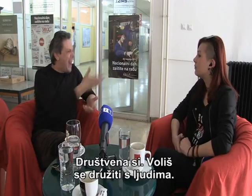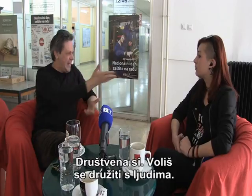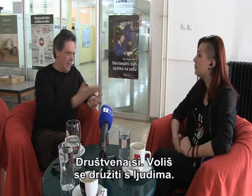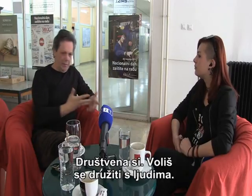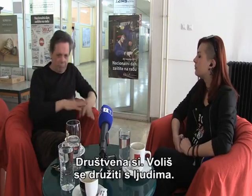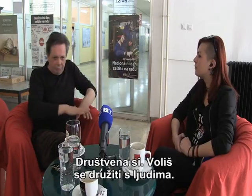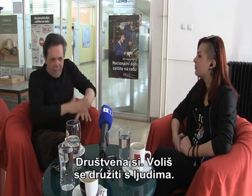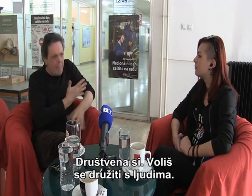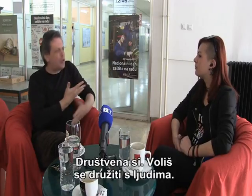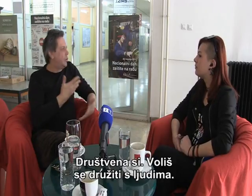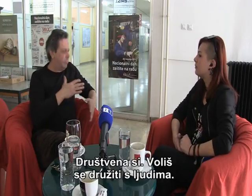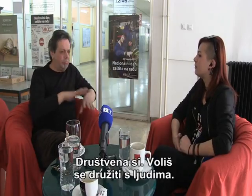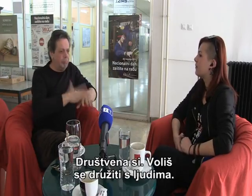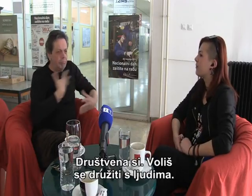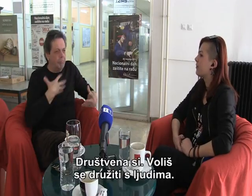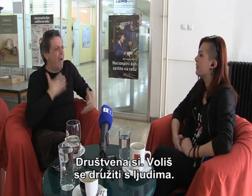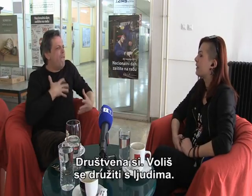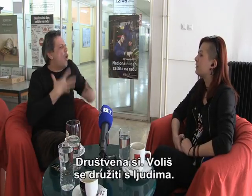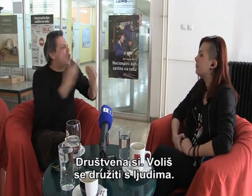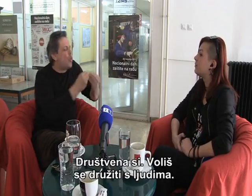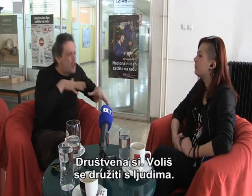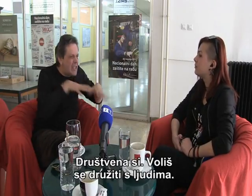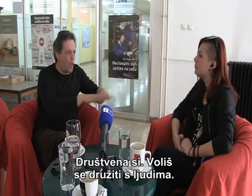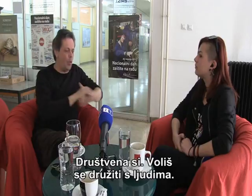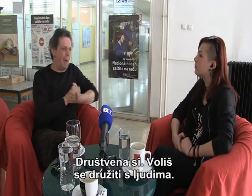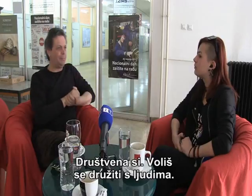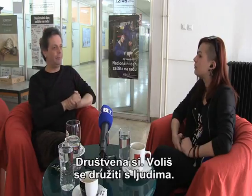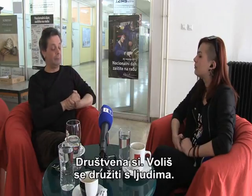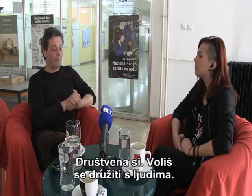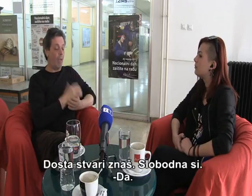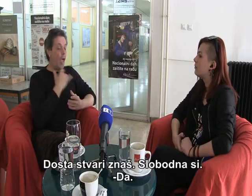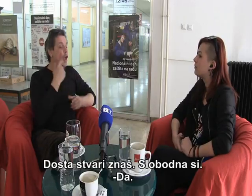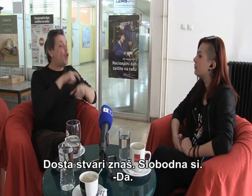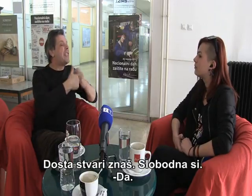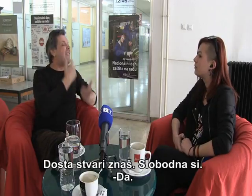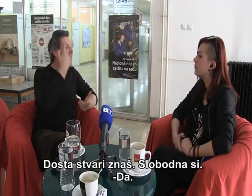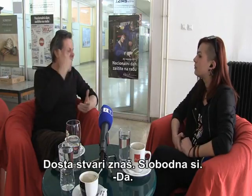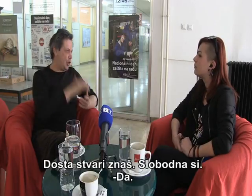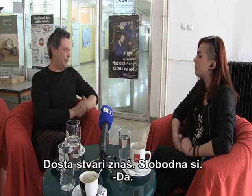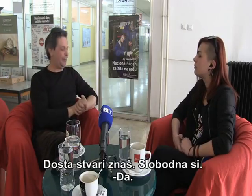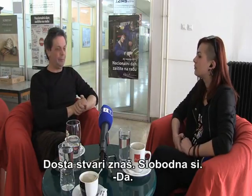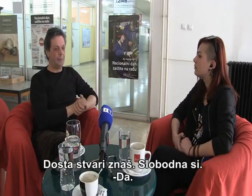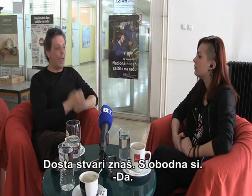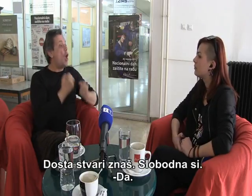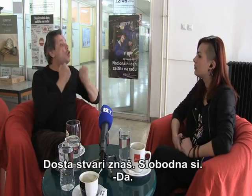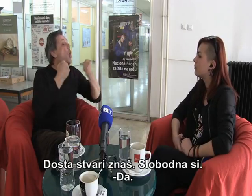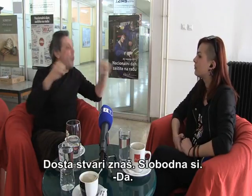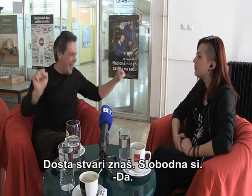si, imaš, voliš se družiti sa ljudima. Dosta stvari znaš, slobodna si.